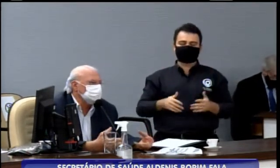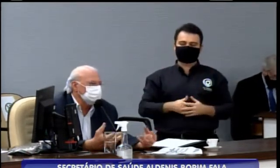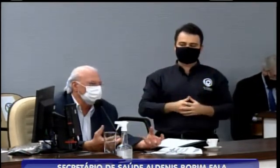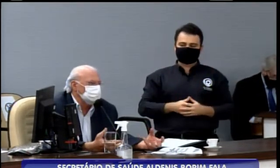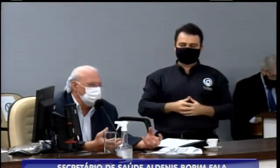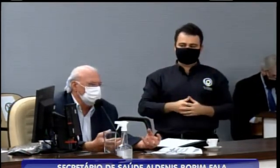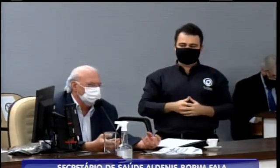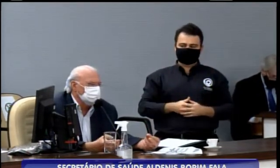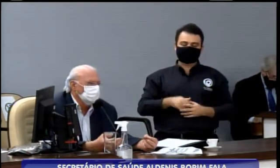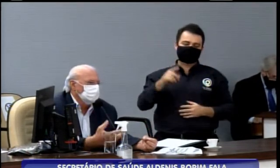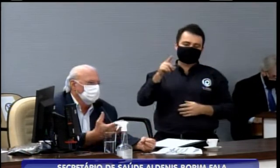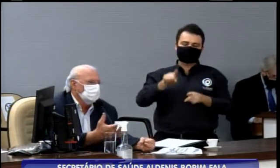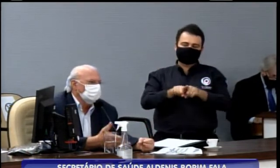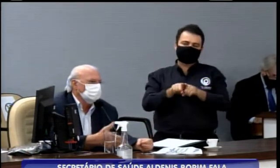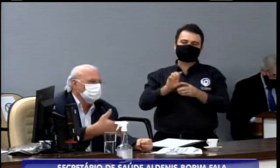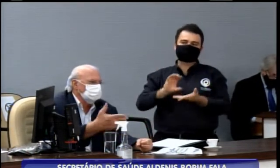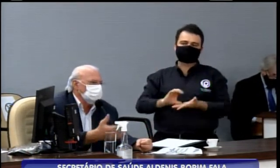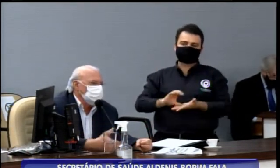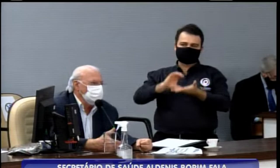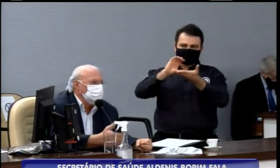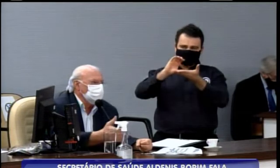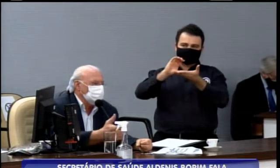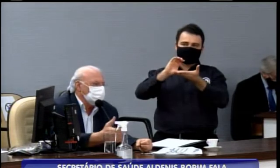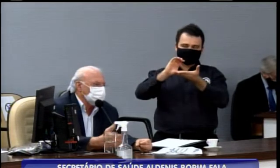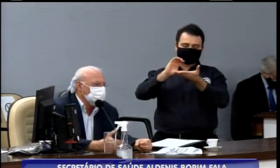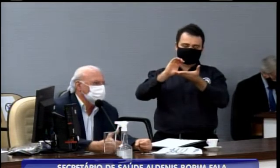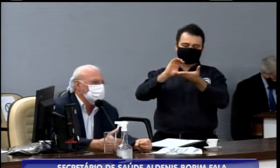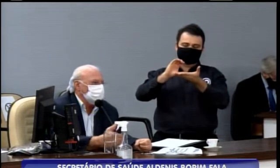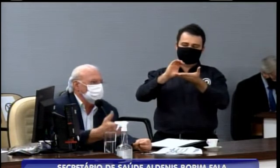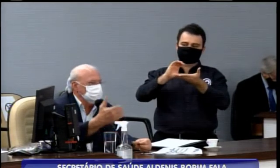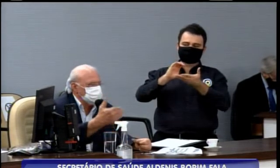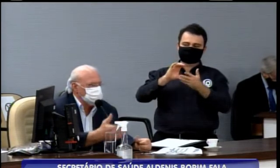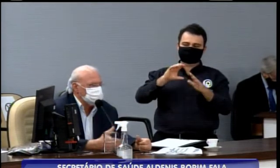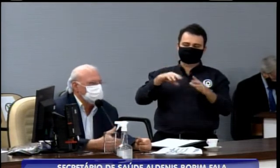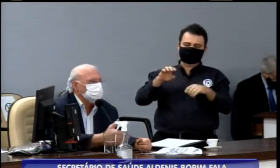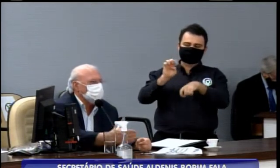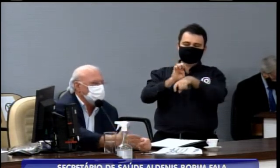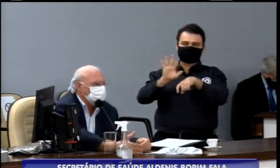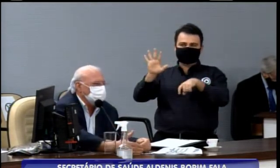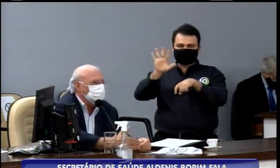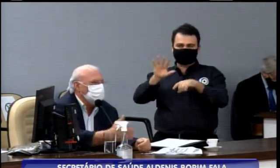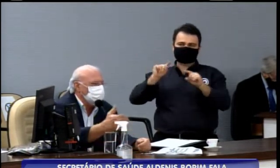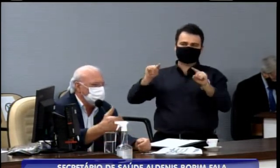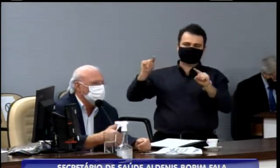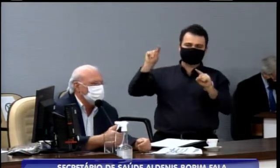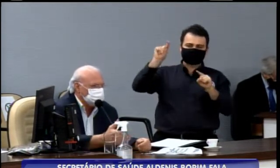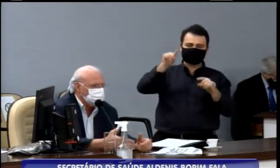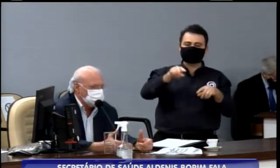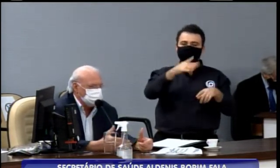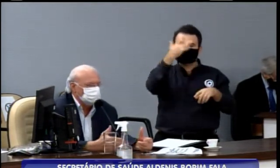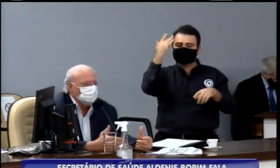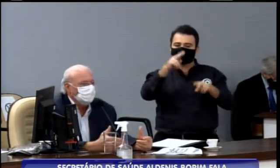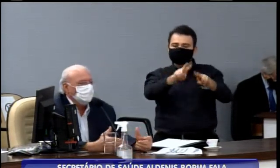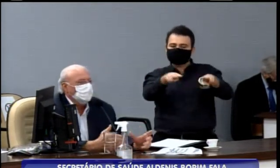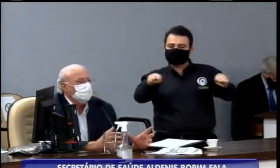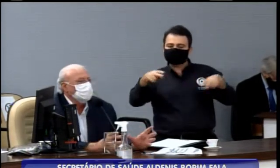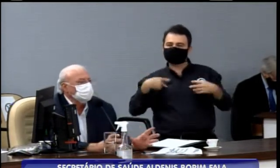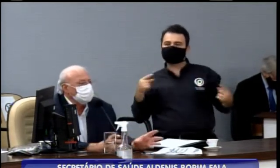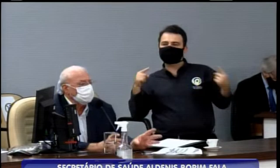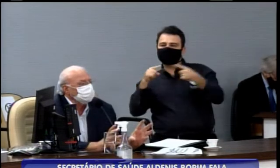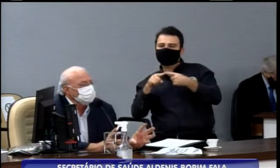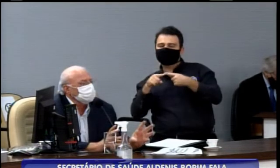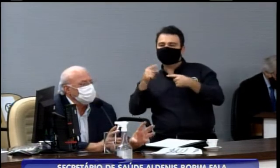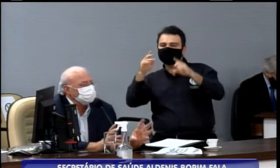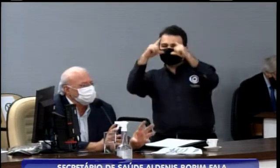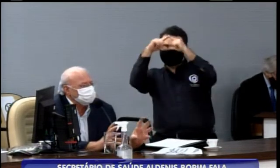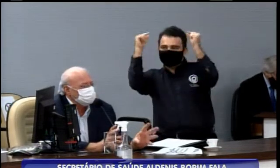principalmente dos conselhos, quantos pacientes, quantos funcionários desse tipo para cada leito e assim por diante. Dos conselhos. Mas